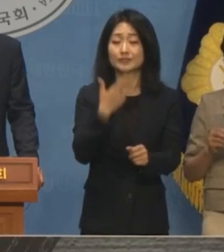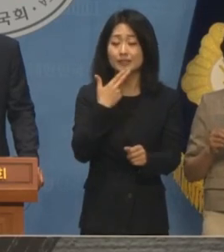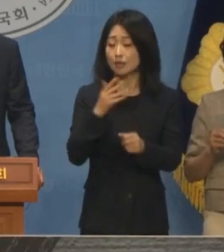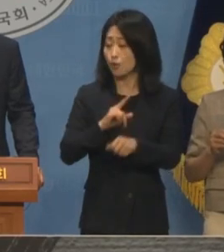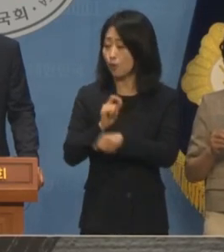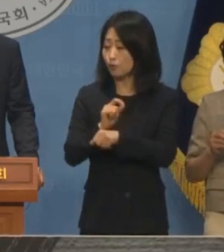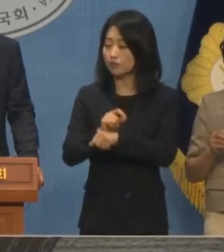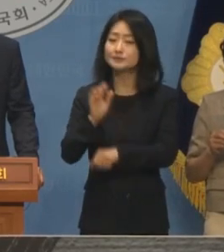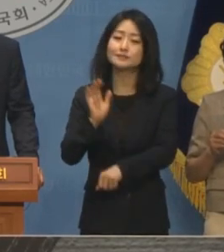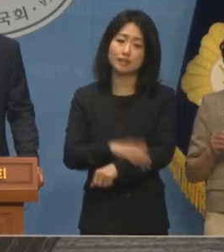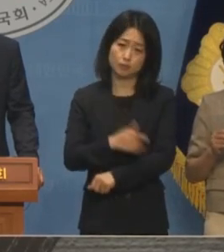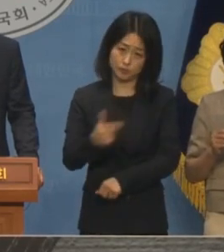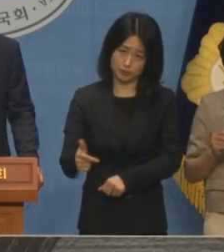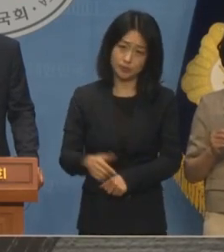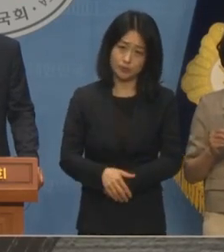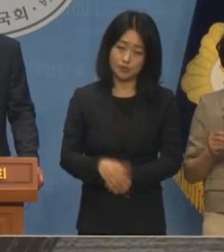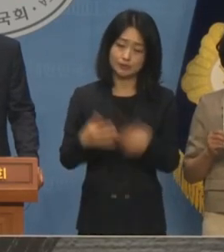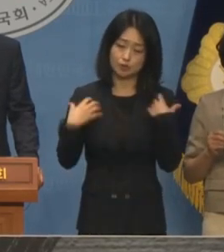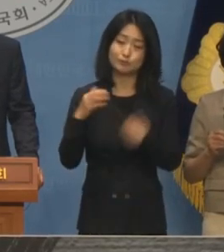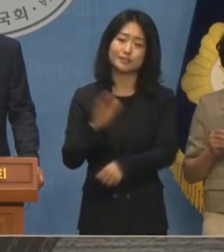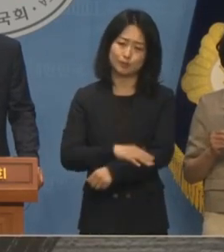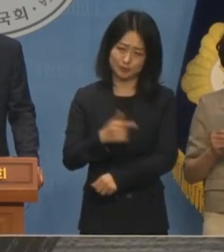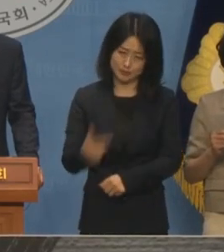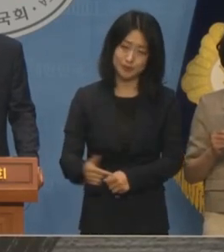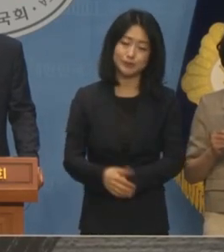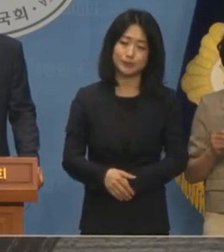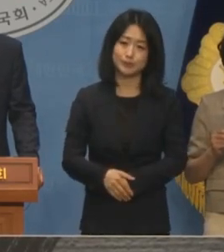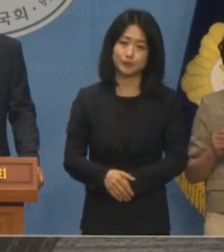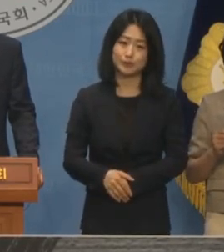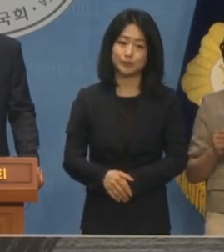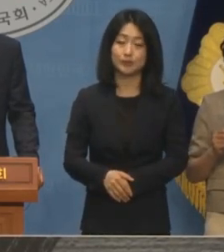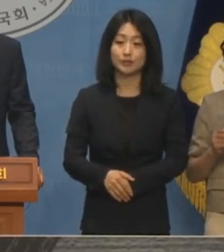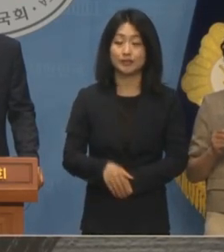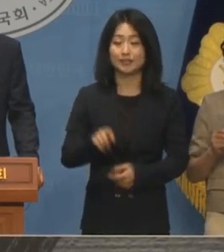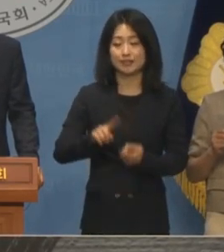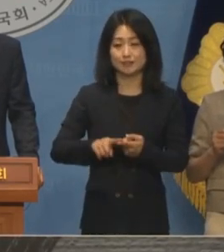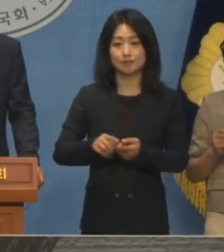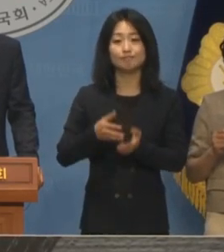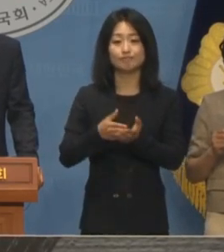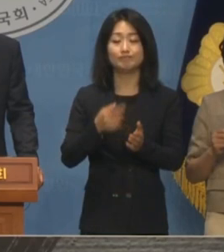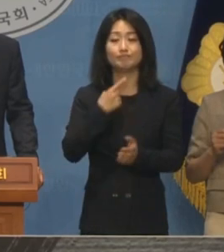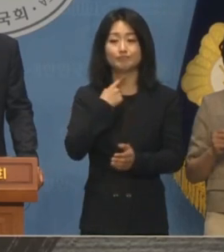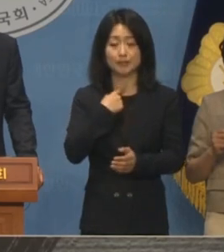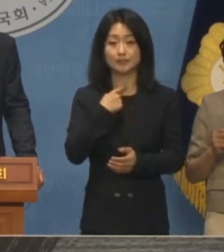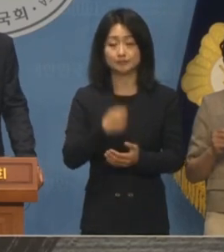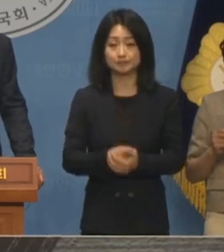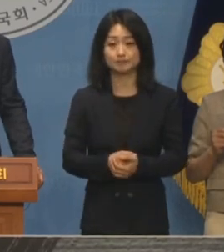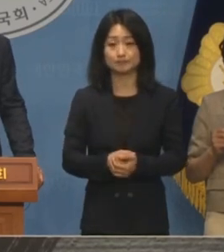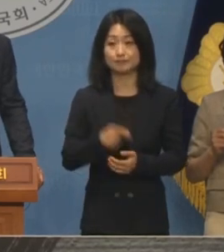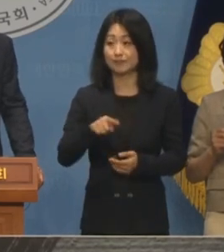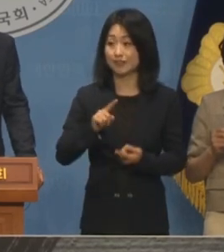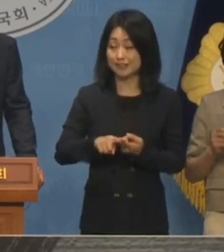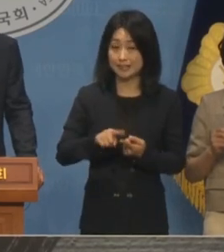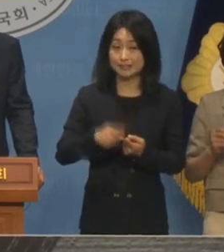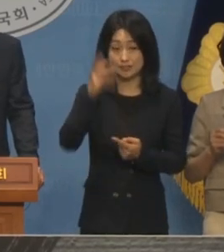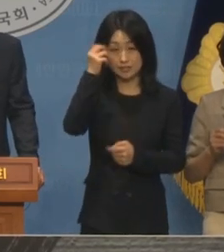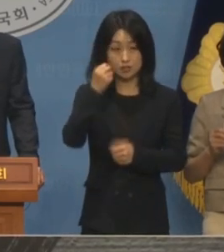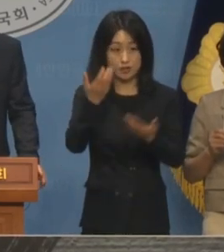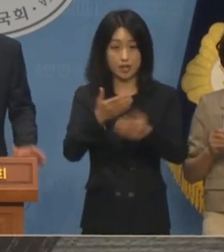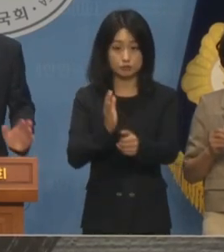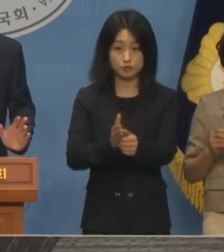공무원들이 잘못이 있는 게 아니냐라고 지적을 했었습니다. 이 부분을 명심하시고